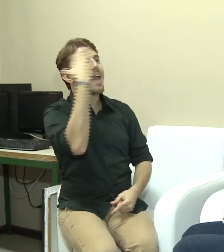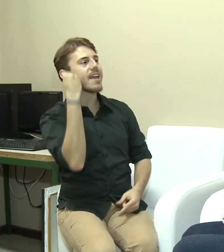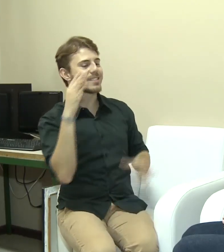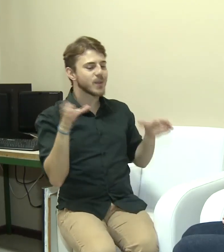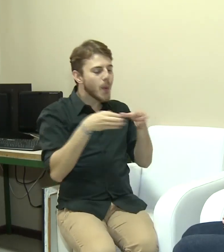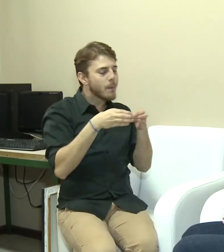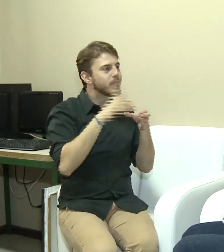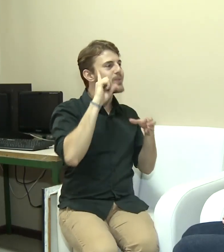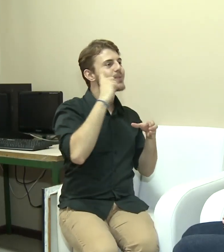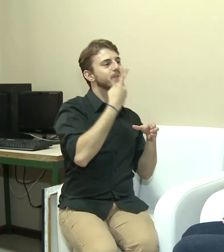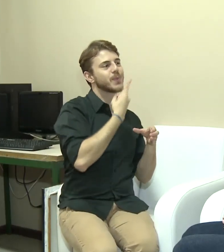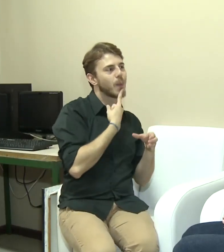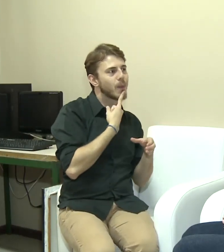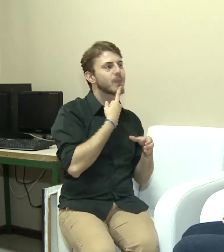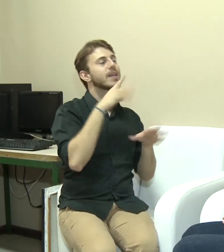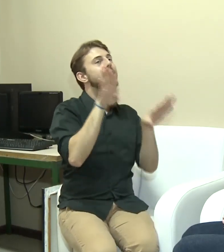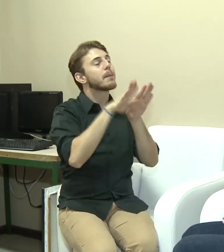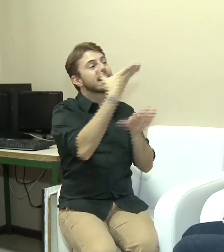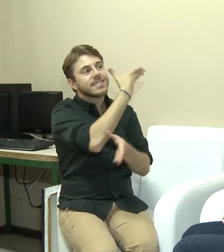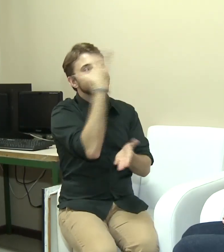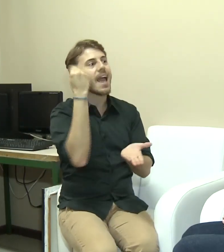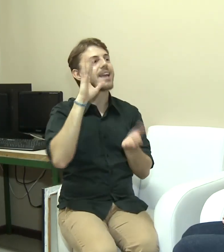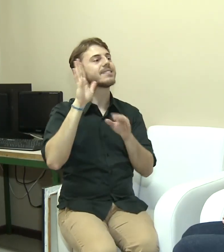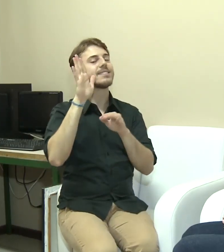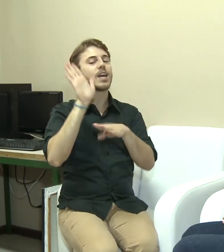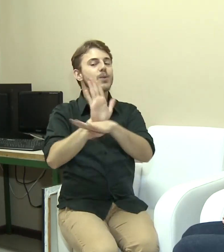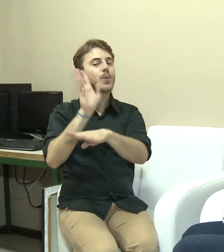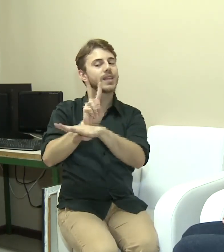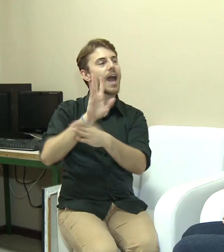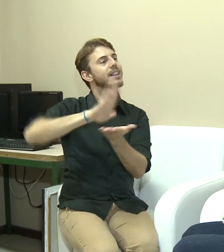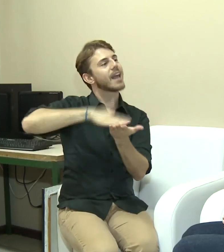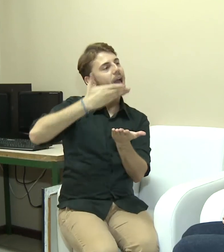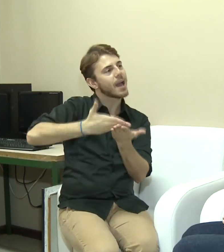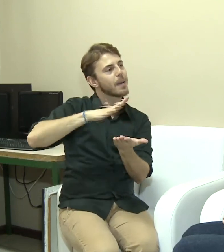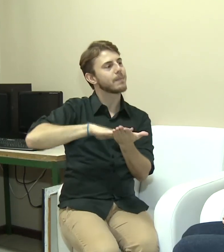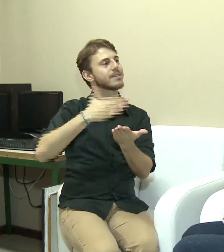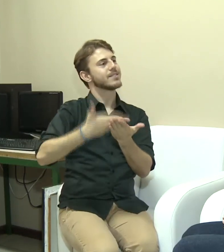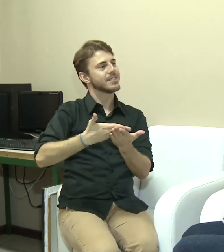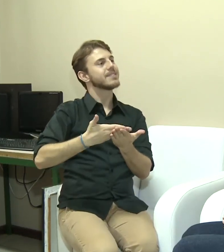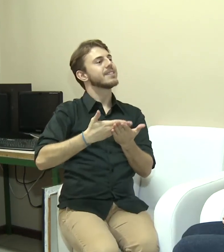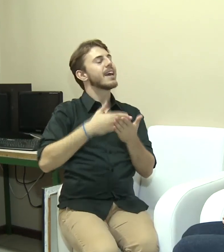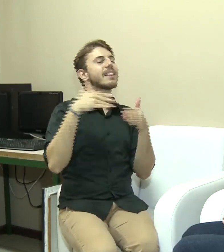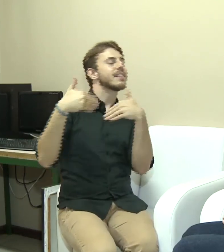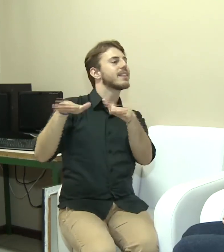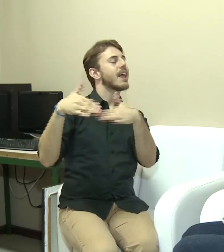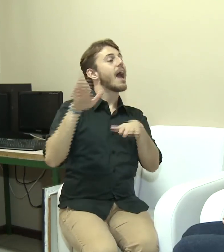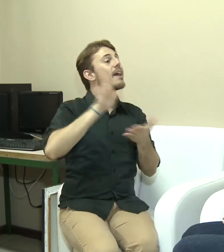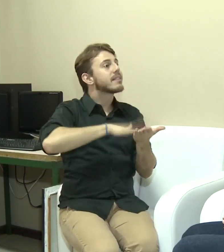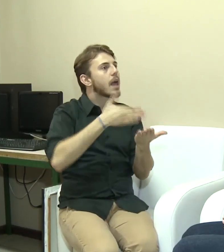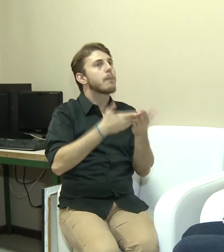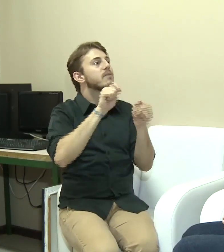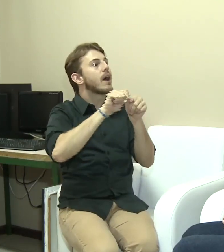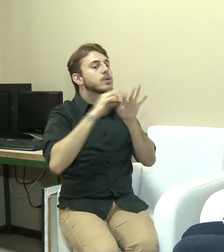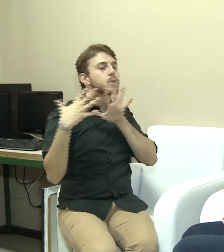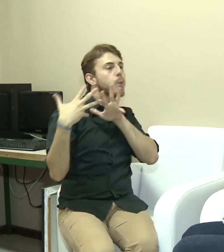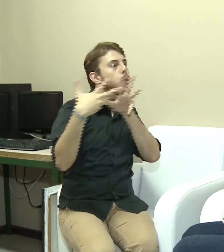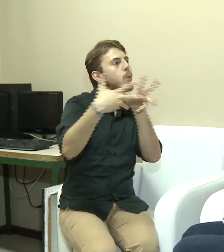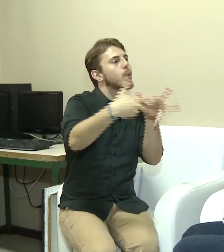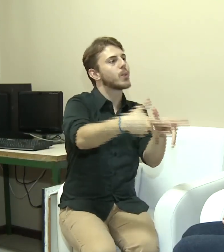ruim, porque às vezes o professor esquecia que tinha um grupo de surdos na sala de aula. E às vezes o intérprete tinha que